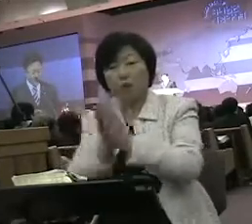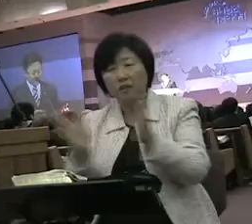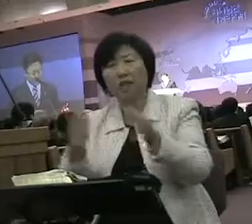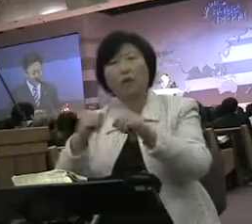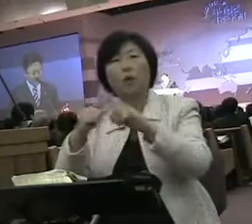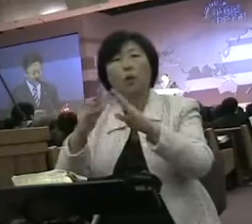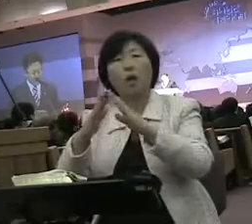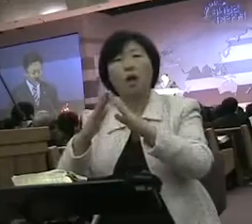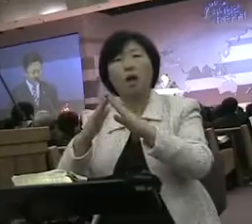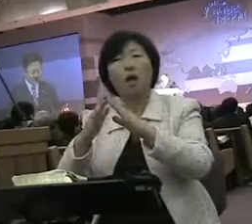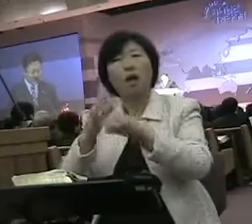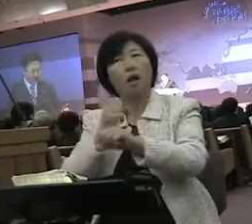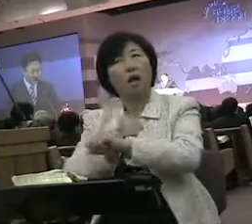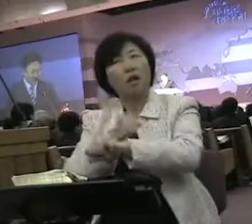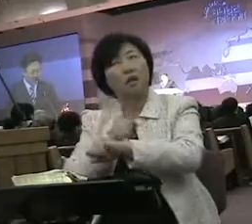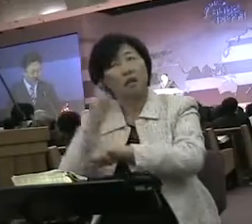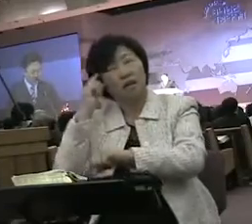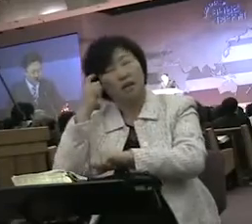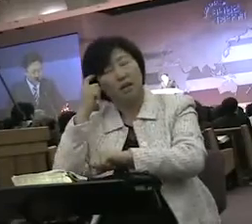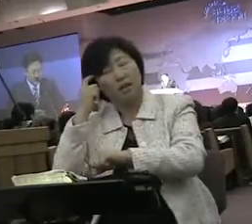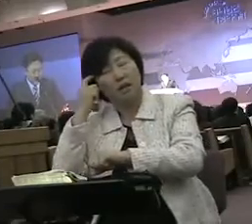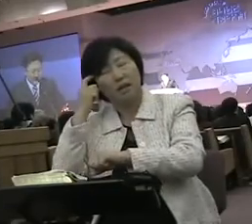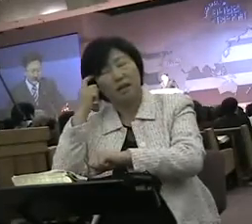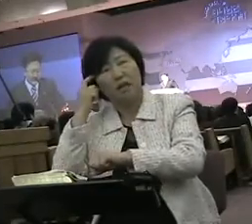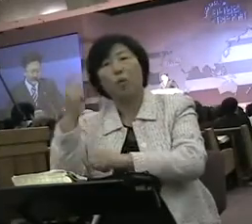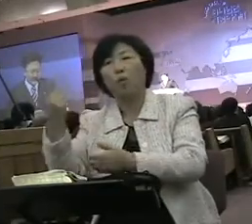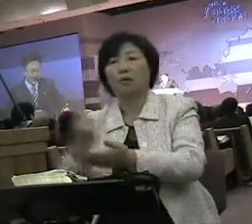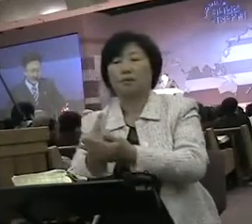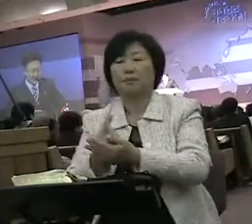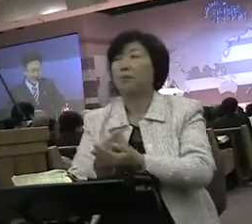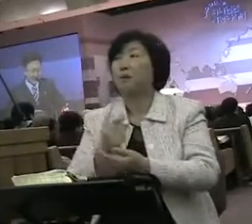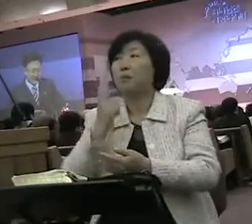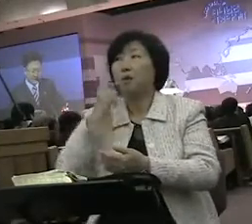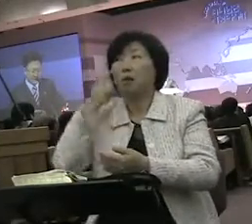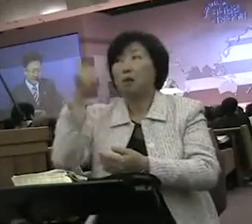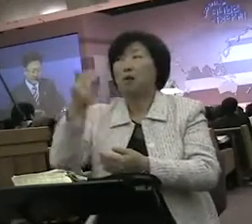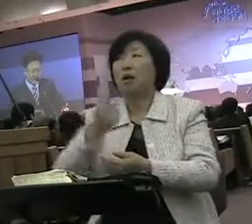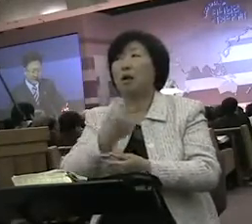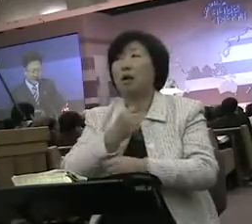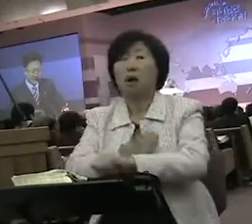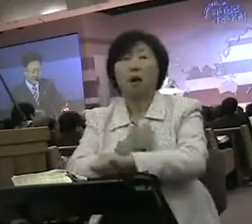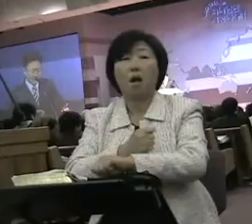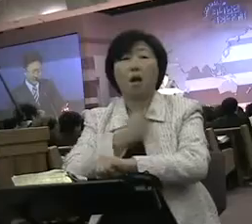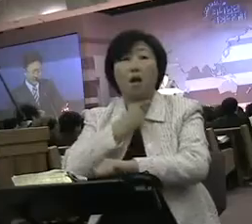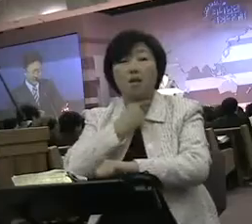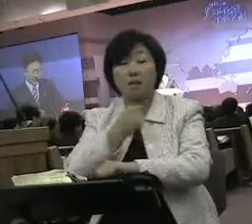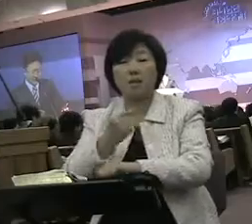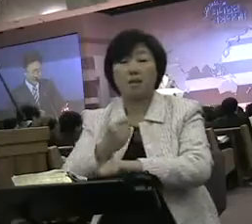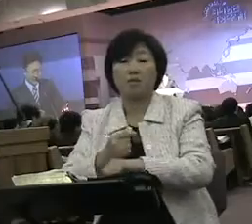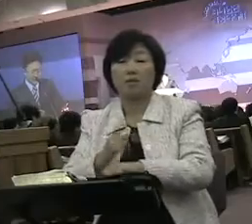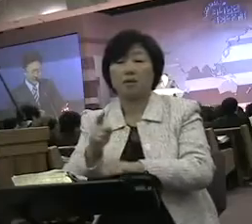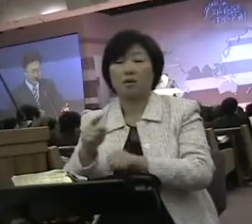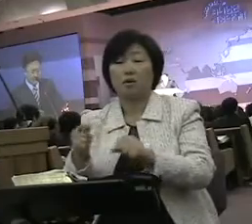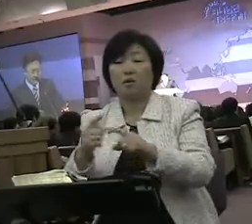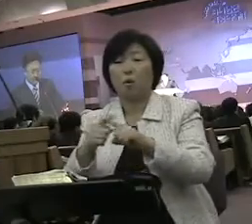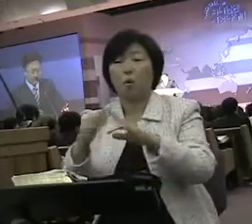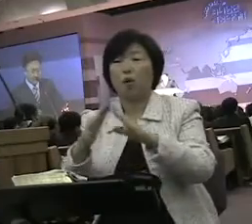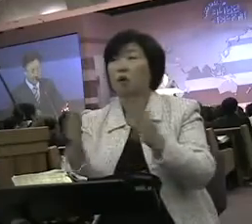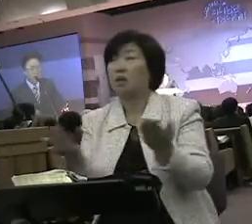왔습니다. 여러분, 제가 하고 싶은 것은 이것입니다. 저는 교회 사역을